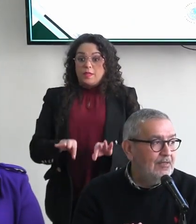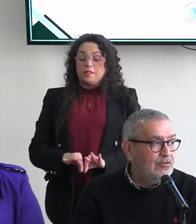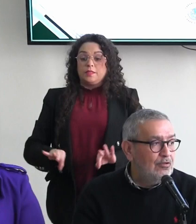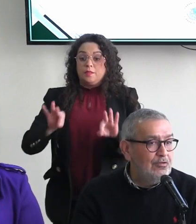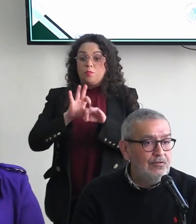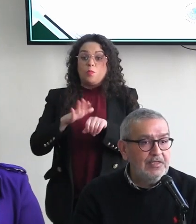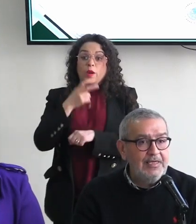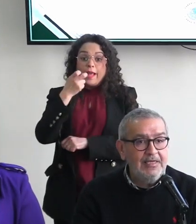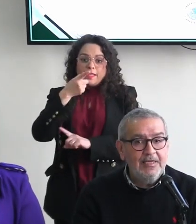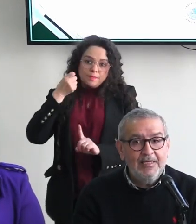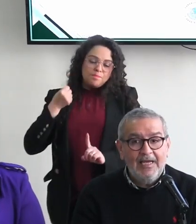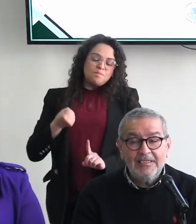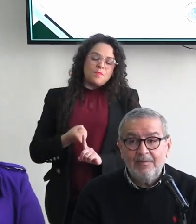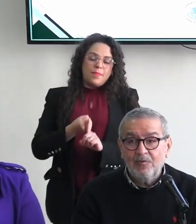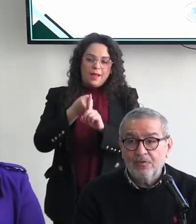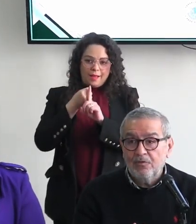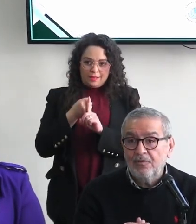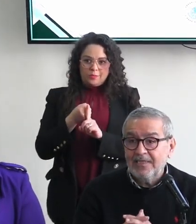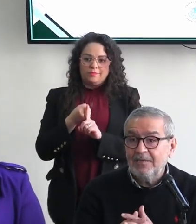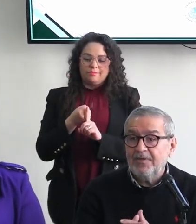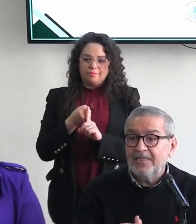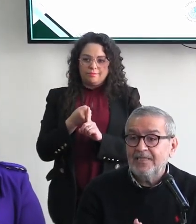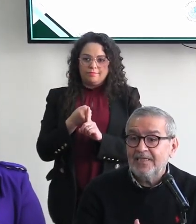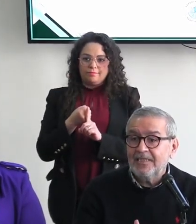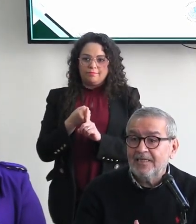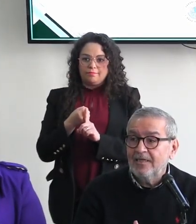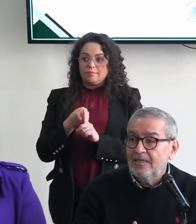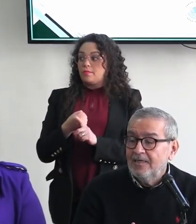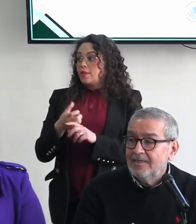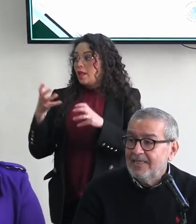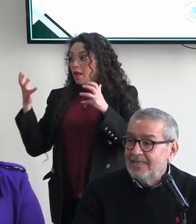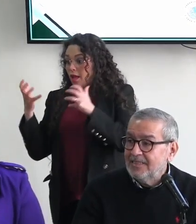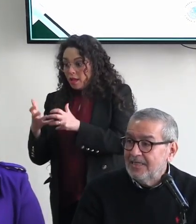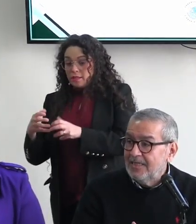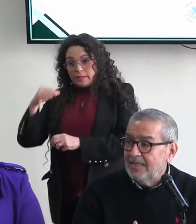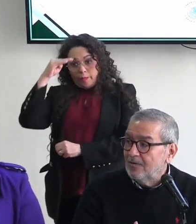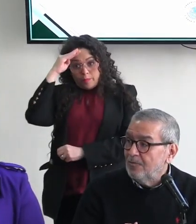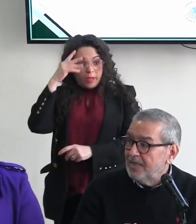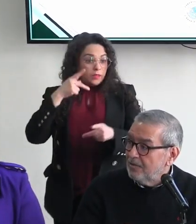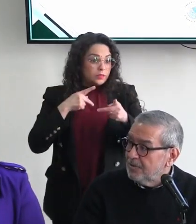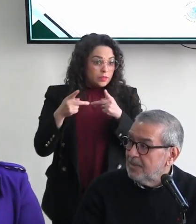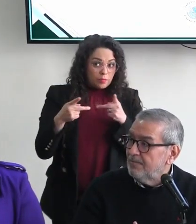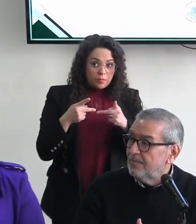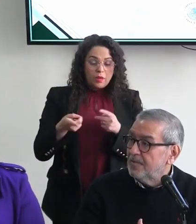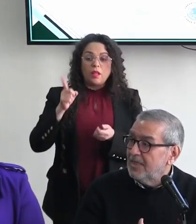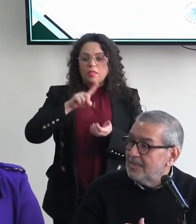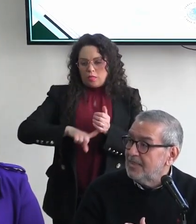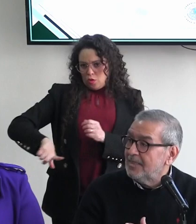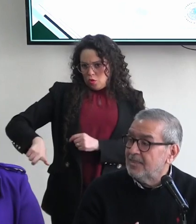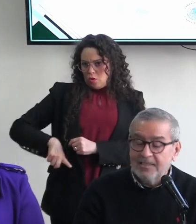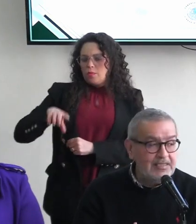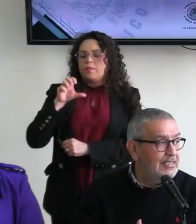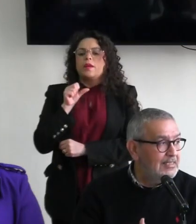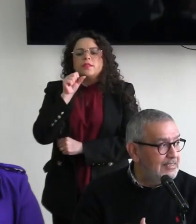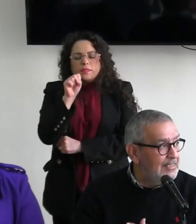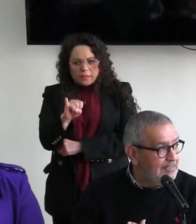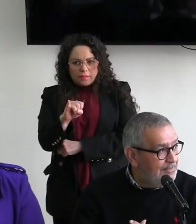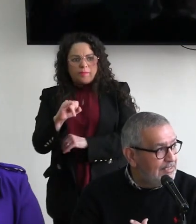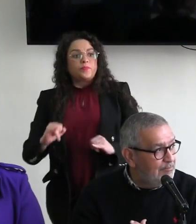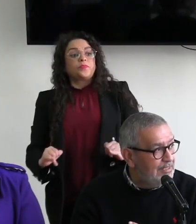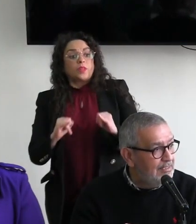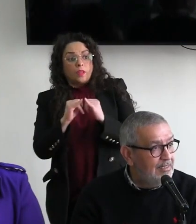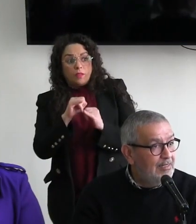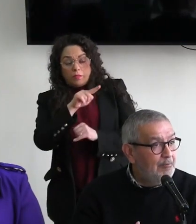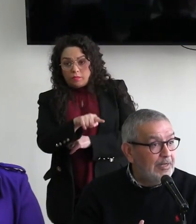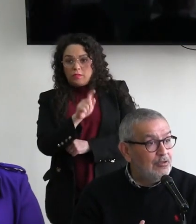impacta todo lo que hacemos o lo que se pretende hacer desde el gobierno, sí, desde las instancias